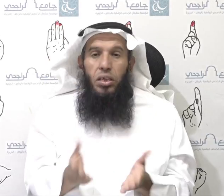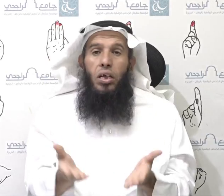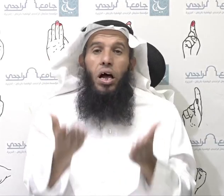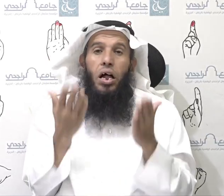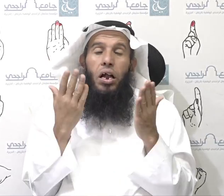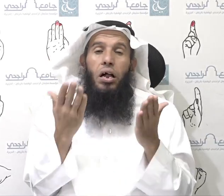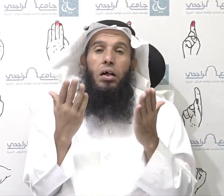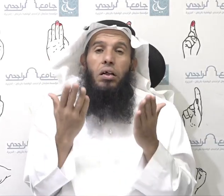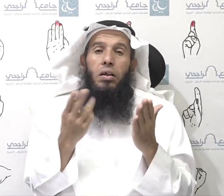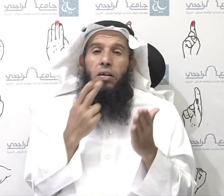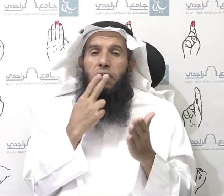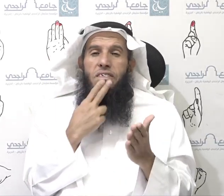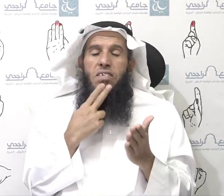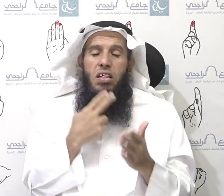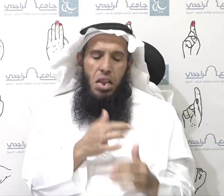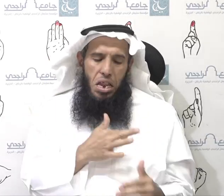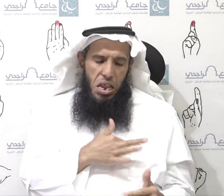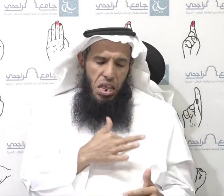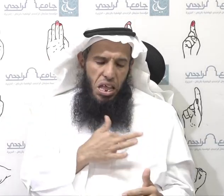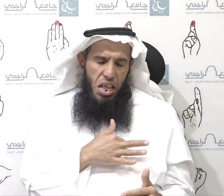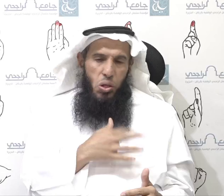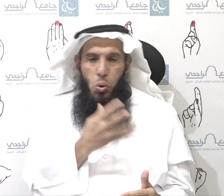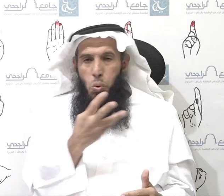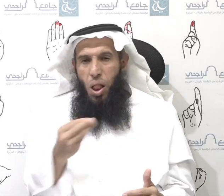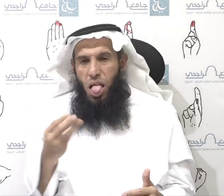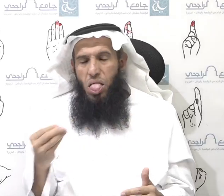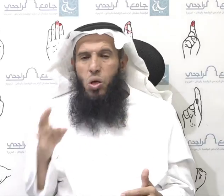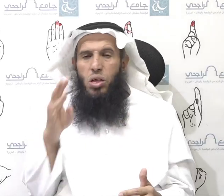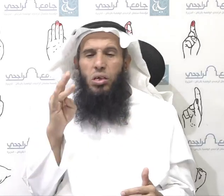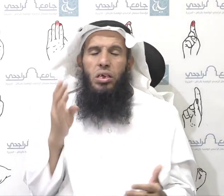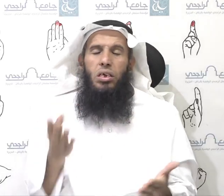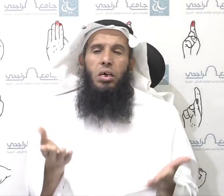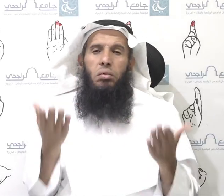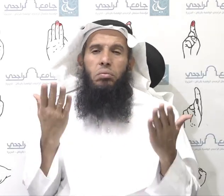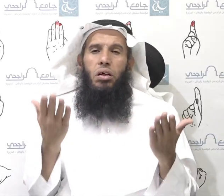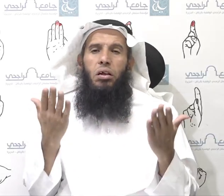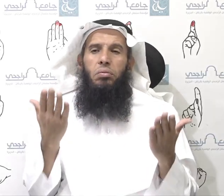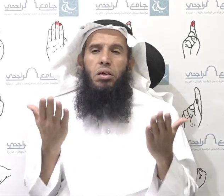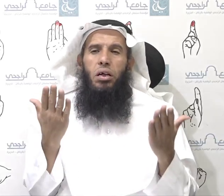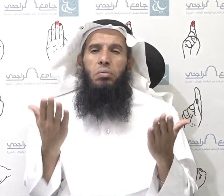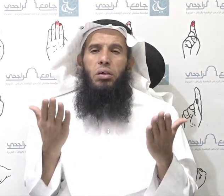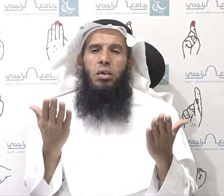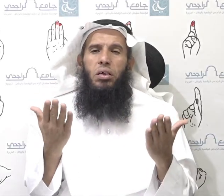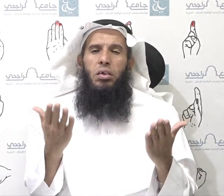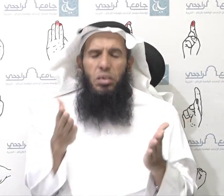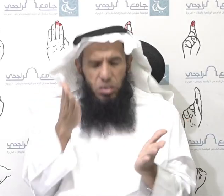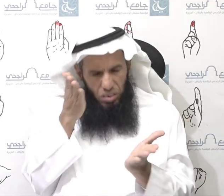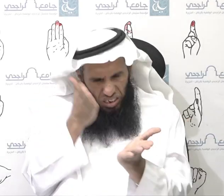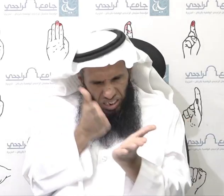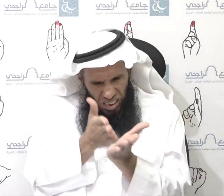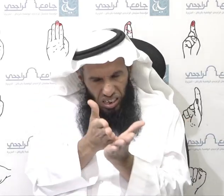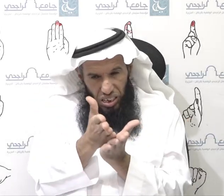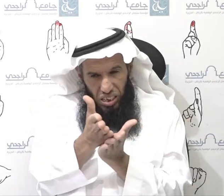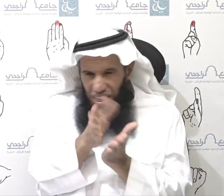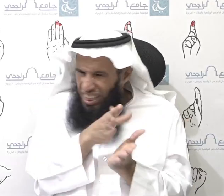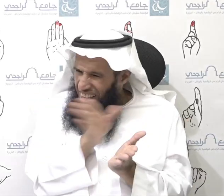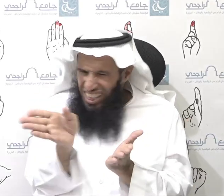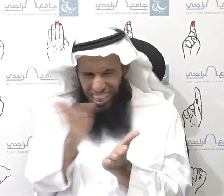أصلح لنا نياتنا وذرياتنا وأزواجنا. اللهم اجعلنا هداة مهديين غير ضالين ولا